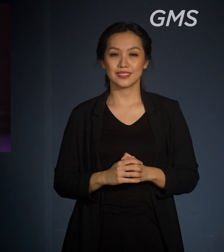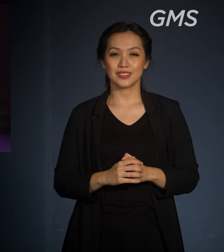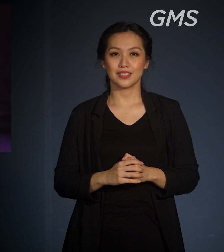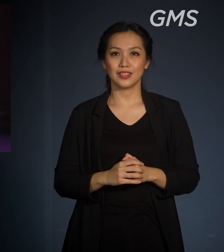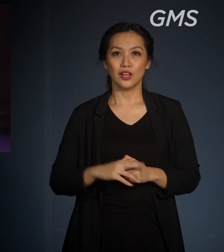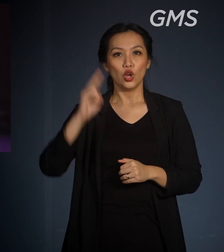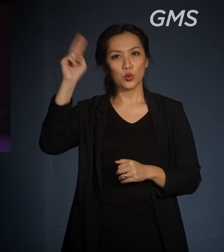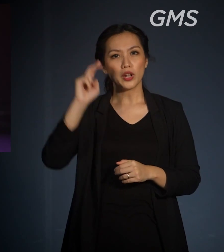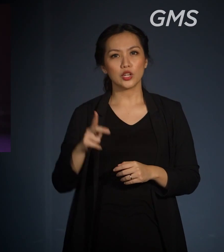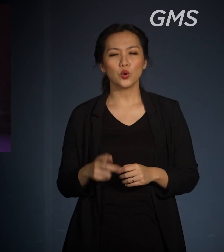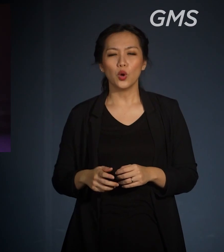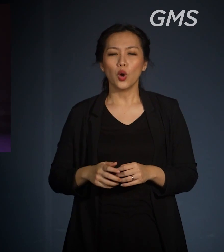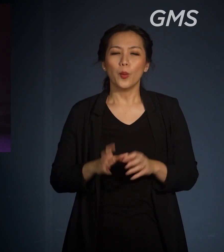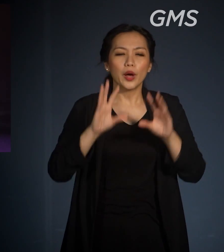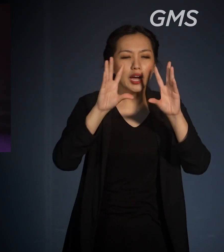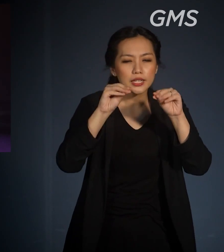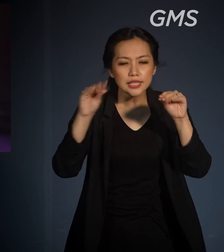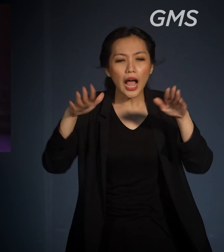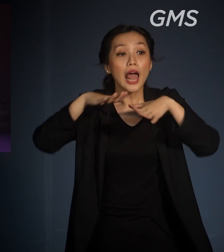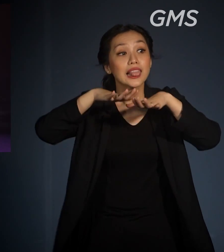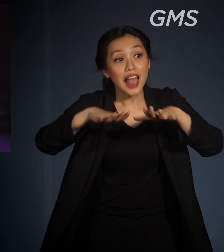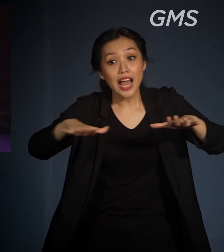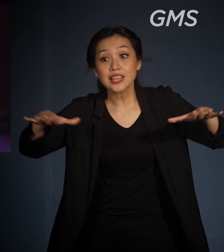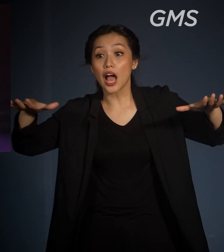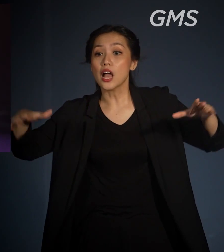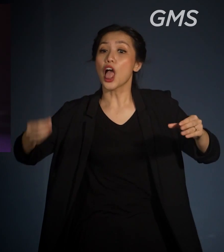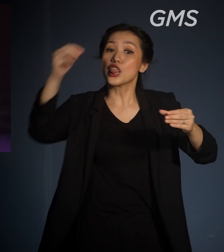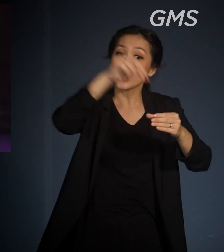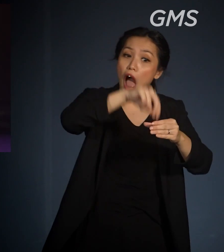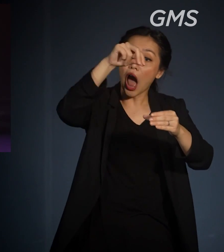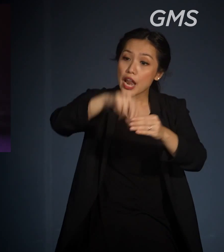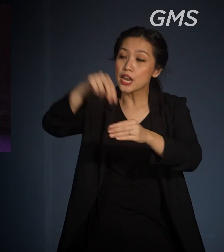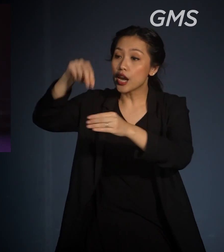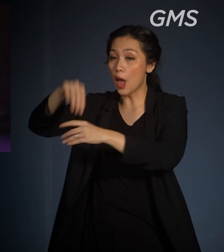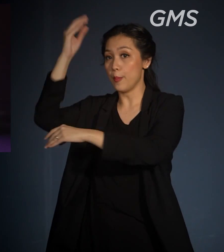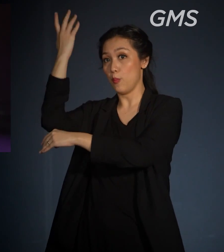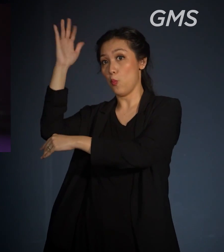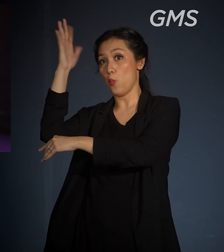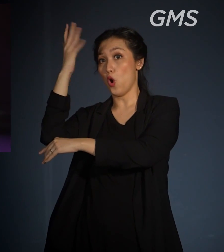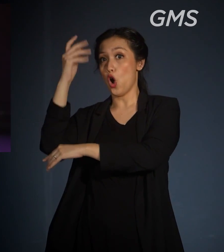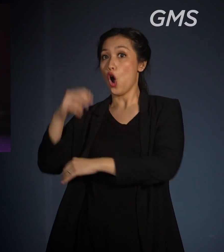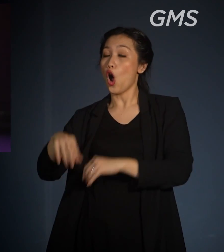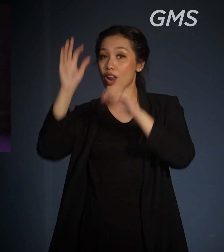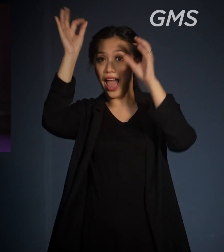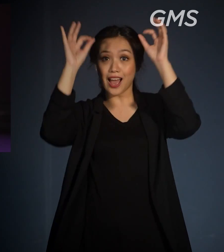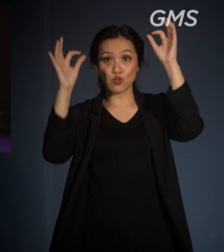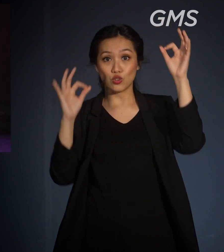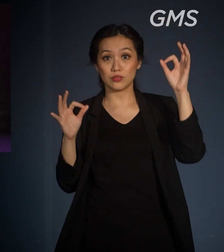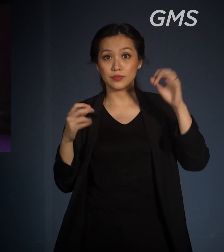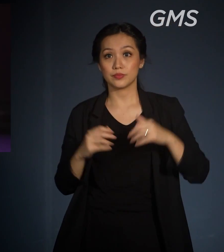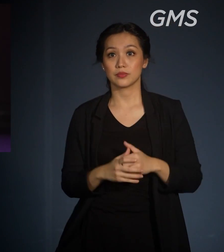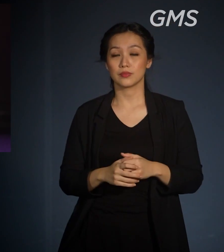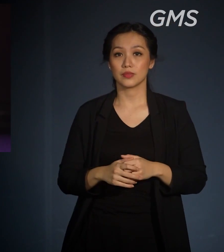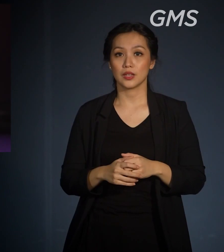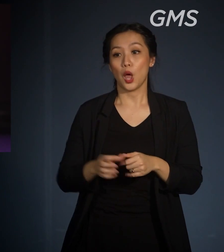pupuki itu tanah. Lalu dia tanam kebun anggur. Lalu dia juga sewa pekerja, mungkin gitu